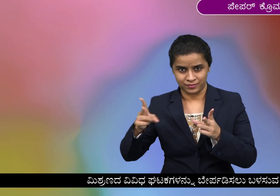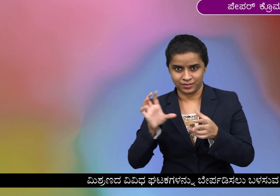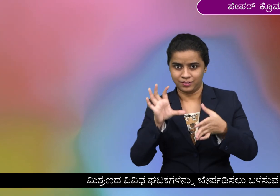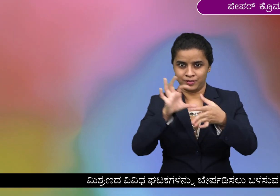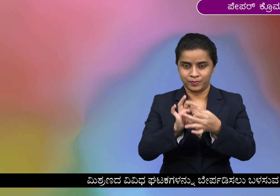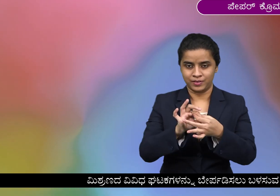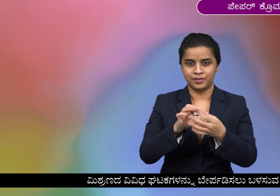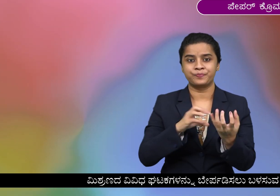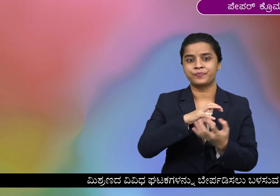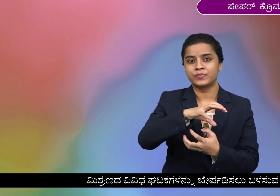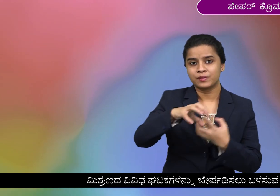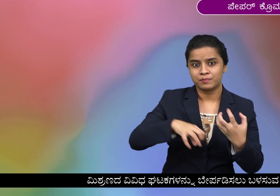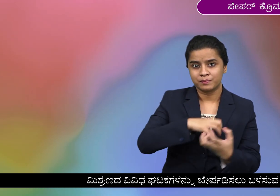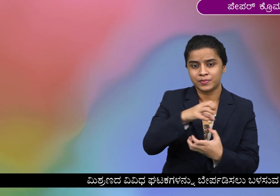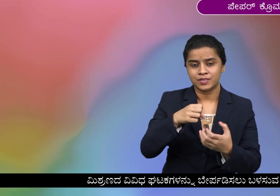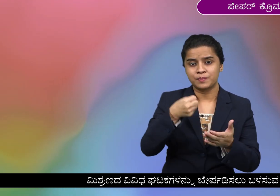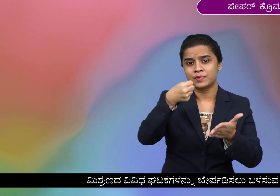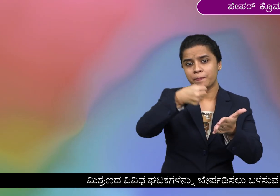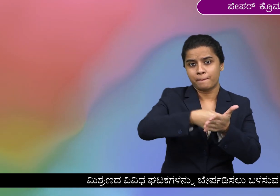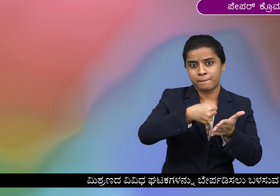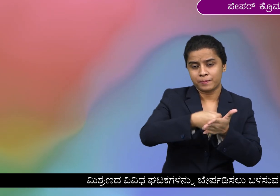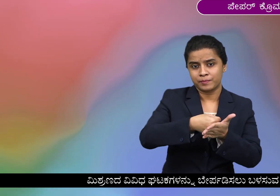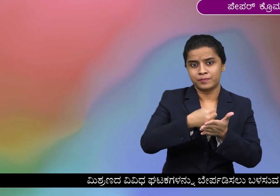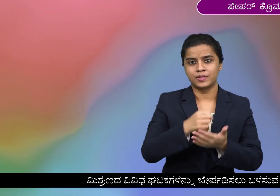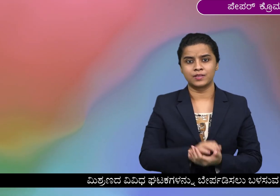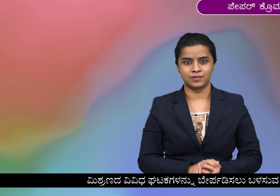ಮಿಶ್ರಣ ವಿವಿಧ ಘಟಕಗಳನ್ನು ಬೇರ್ಪಡಿಸಲು ಬಳಸುವ ತಂತ್ರವಾಗಿದೆ.